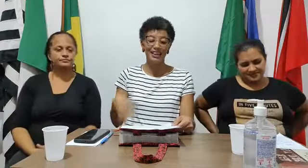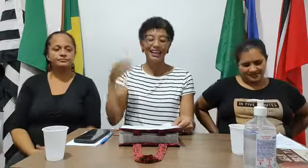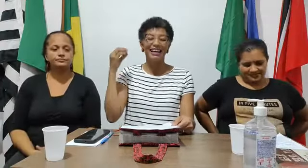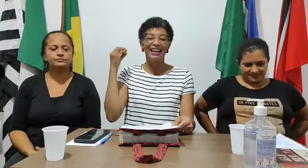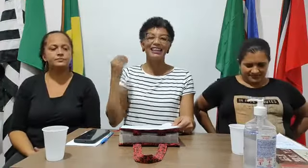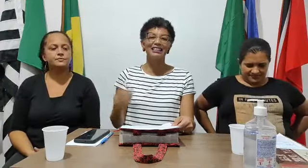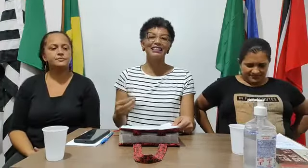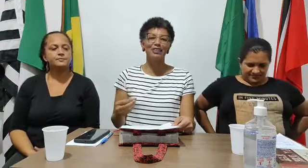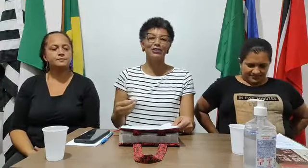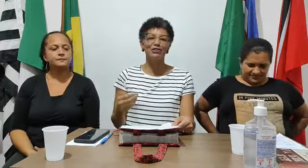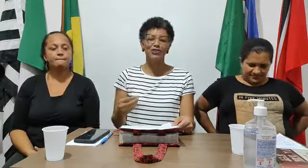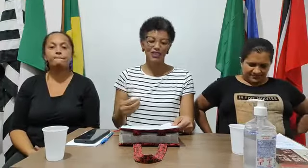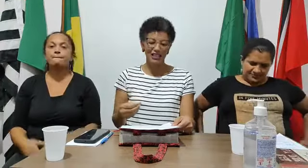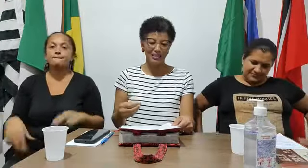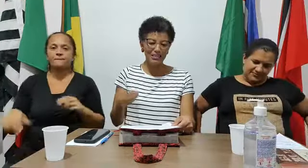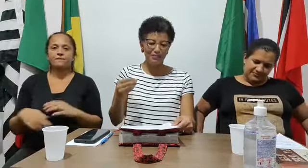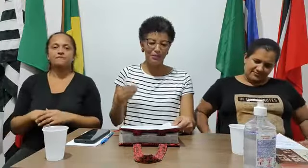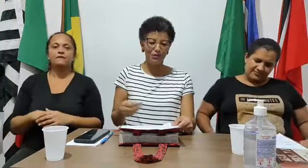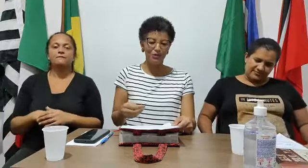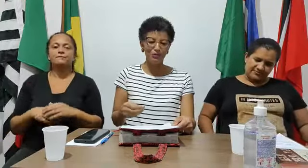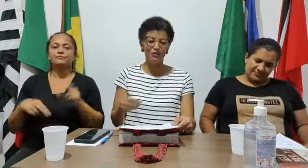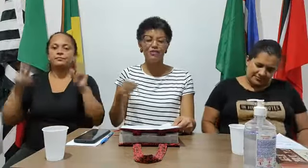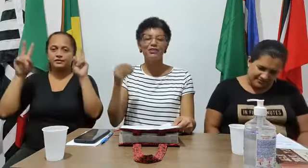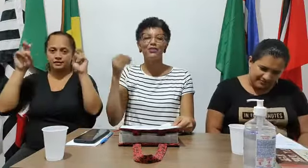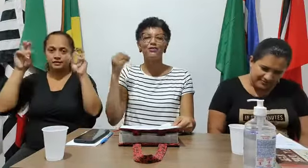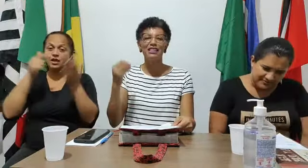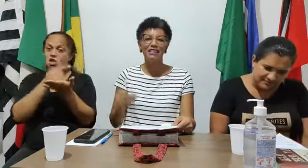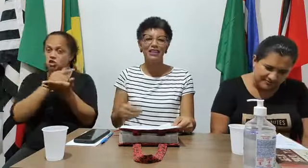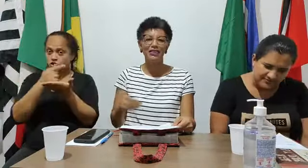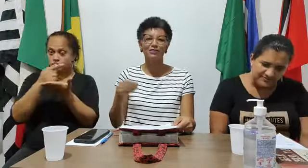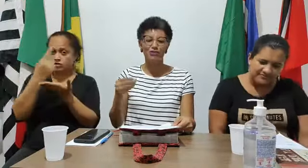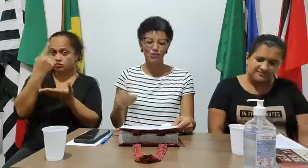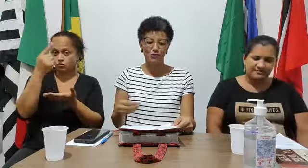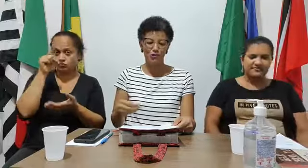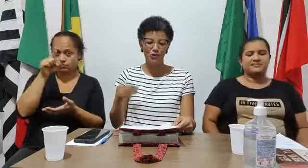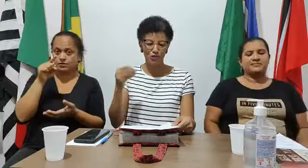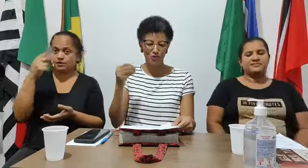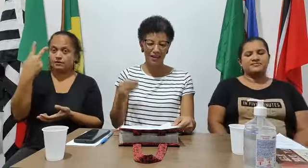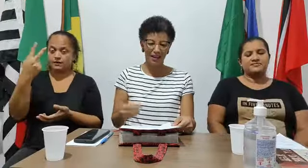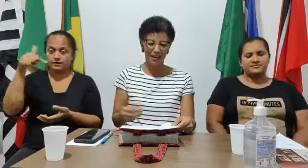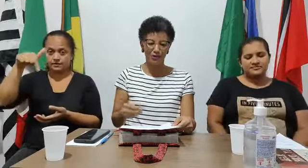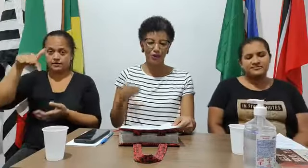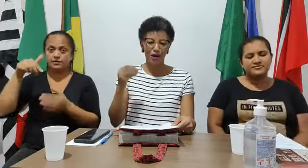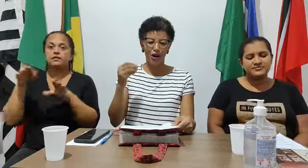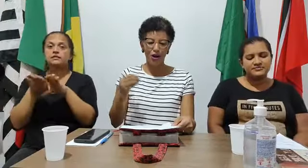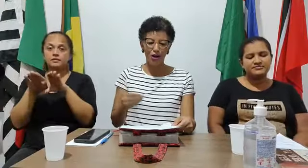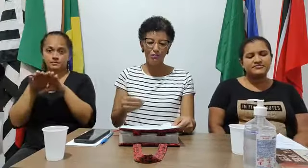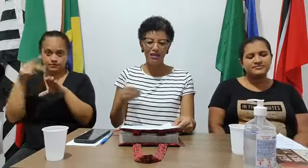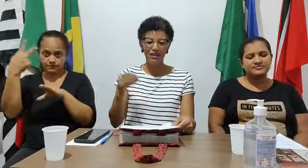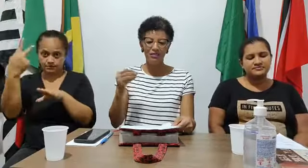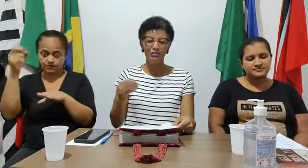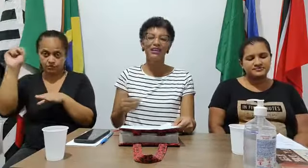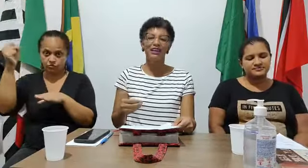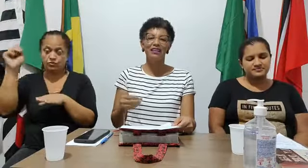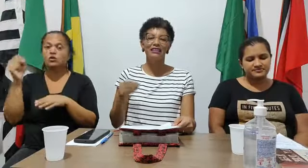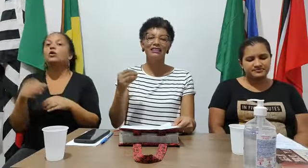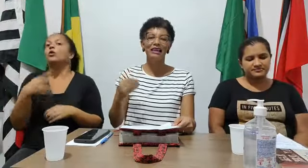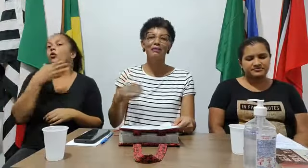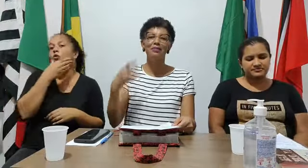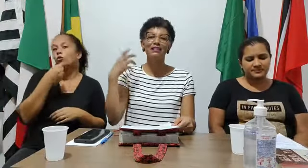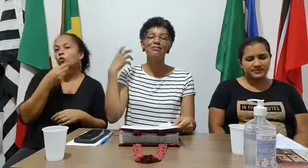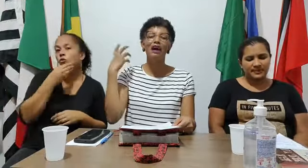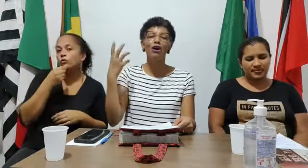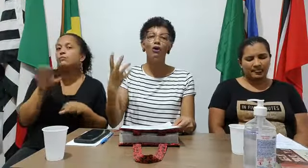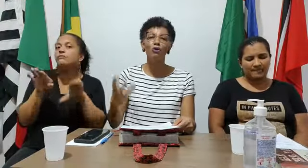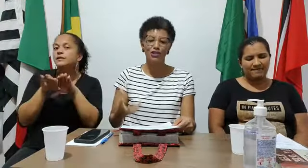Deus. Esse texto de Gênesis, capítulo 1, versículo 27 e 28, deixa bem claro. Homem e mulher têm